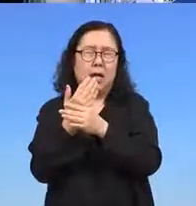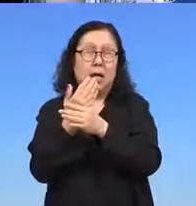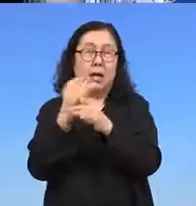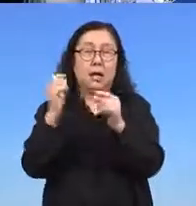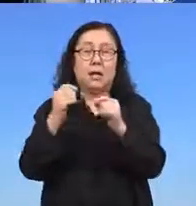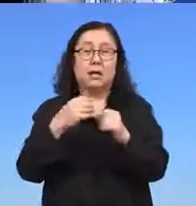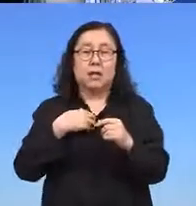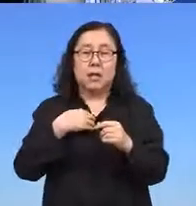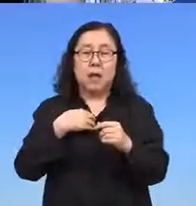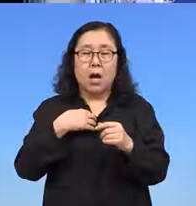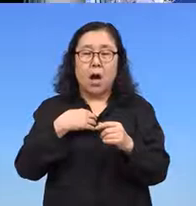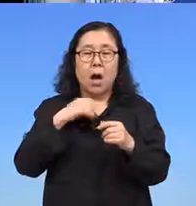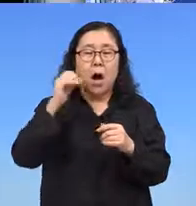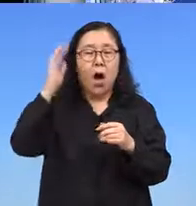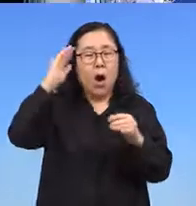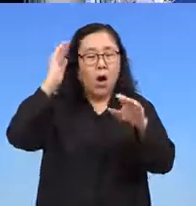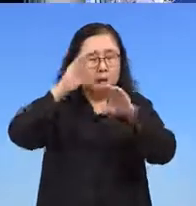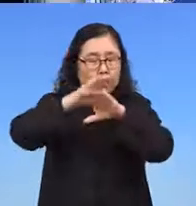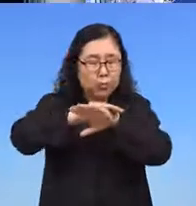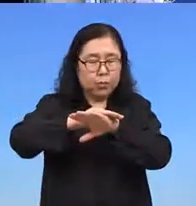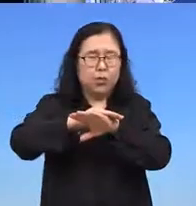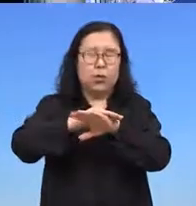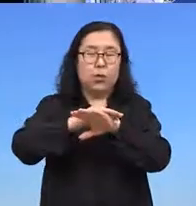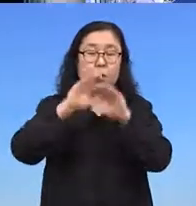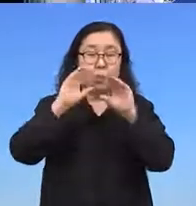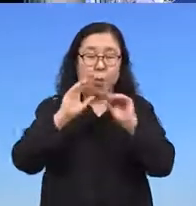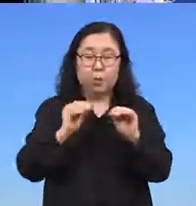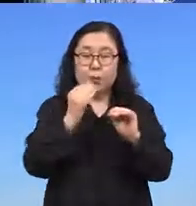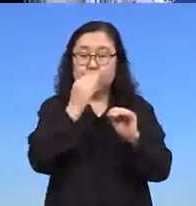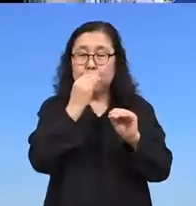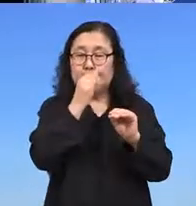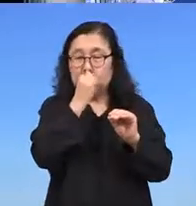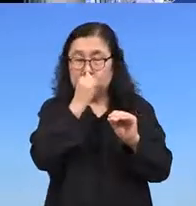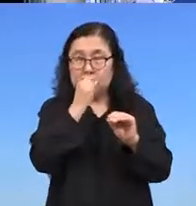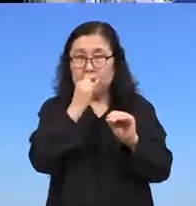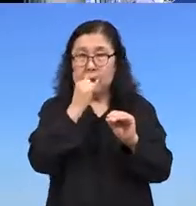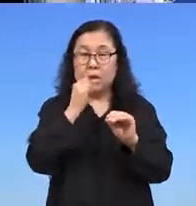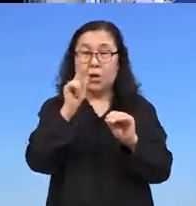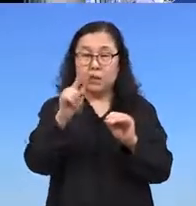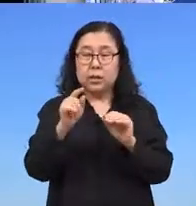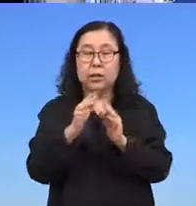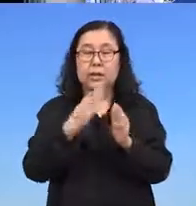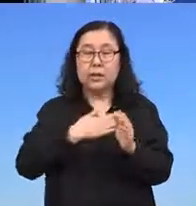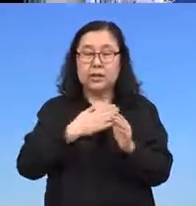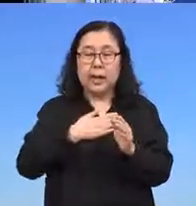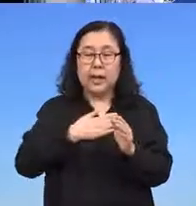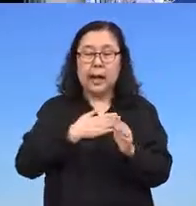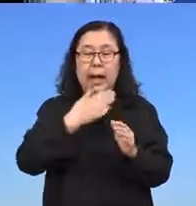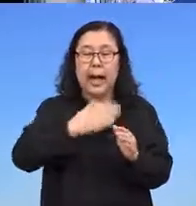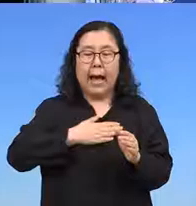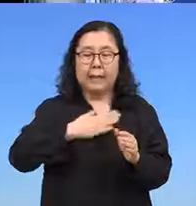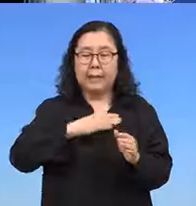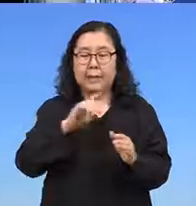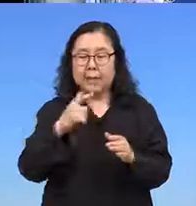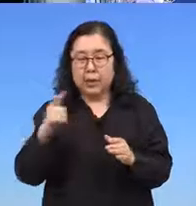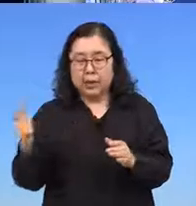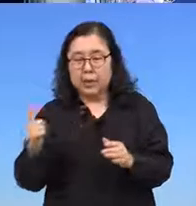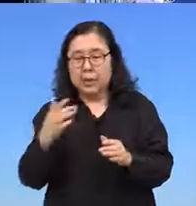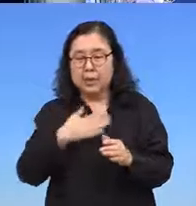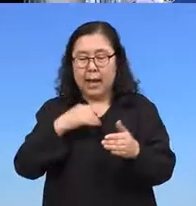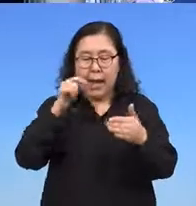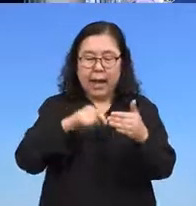내 어둠을 잠재워줄 존재는 그러므로 따옴표하고 이미 내가 아는 것들,